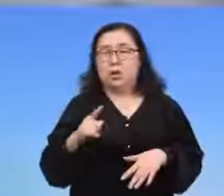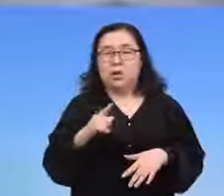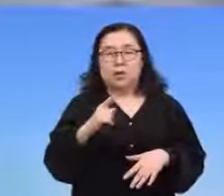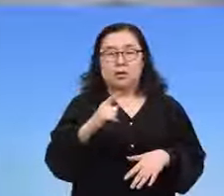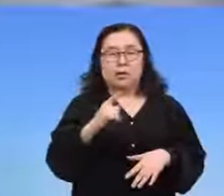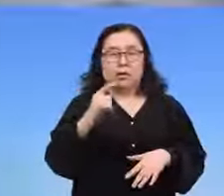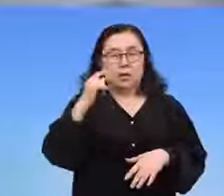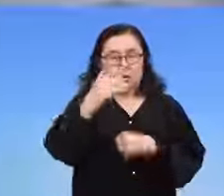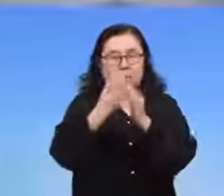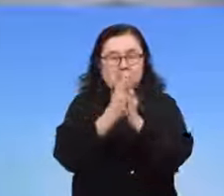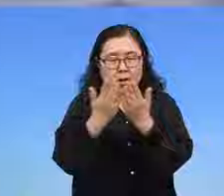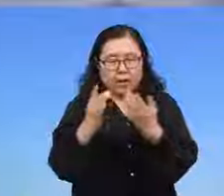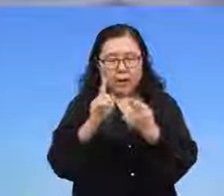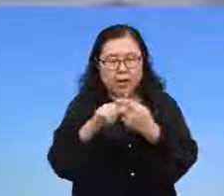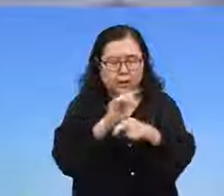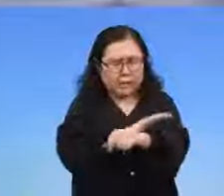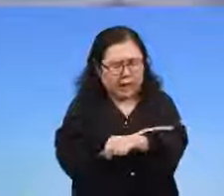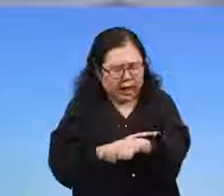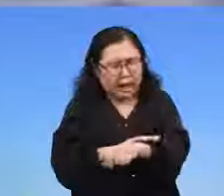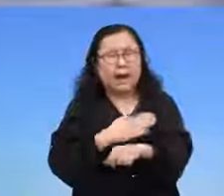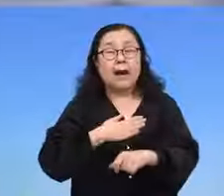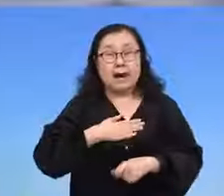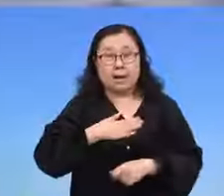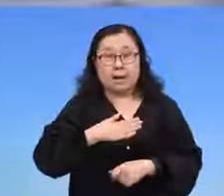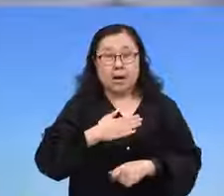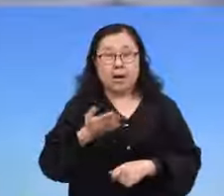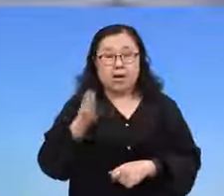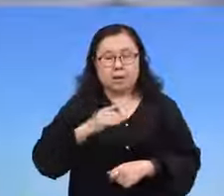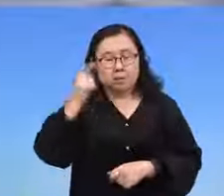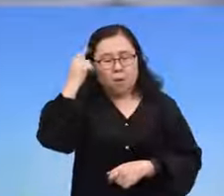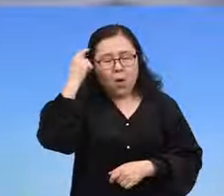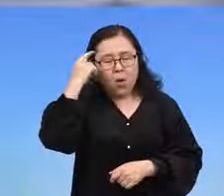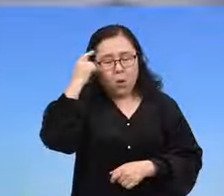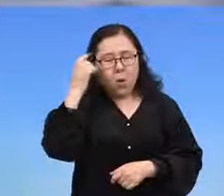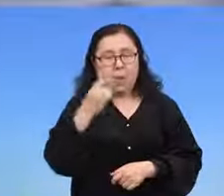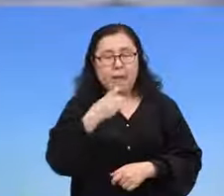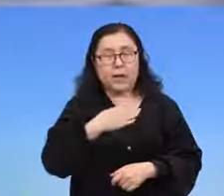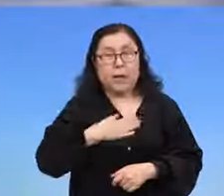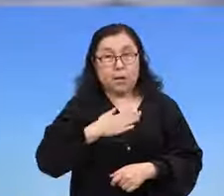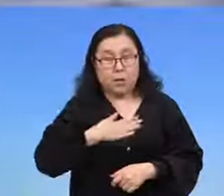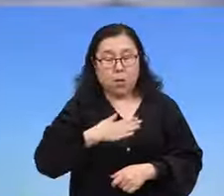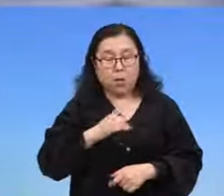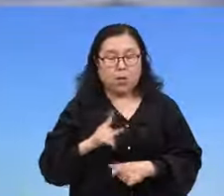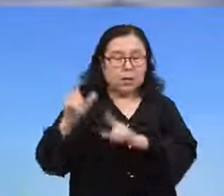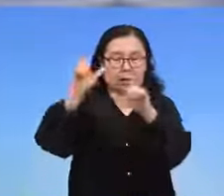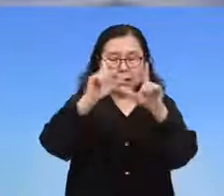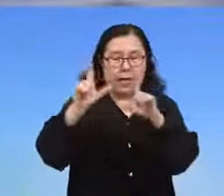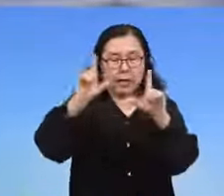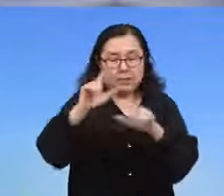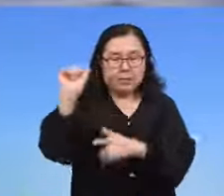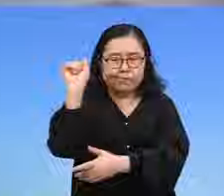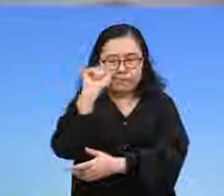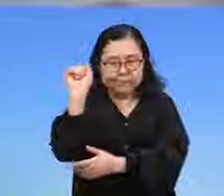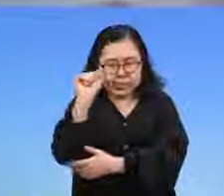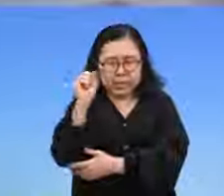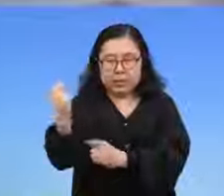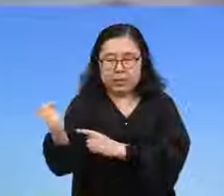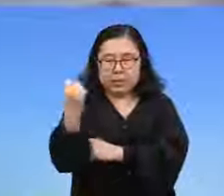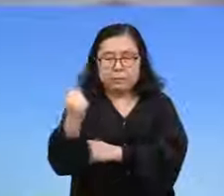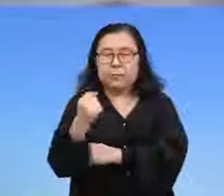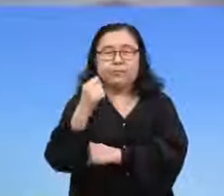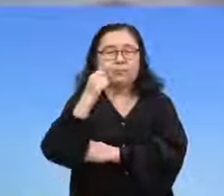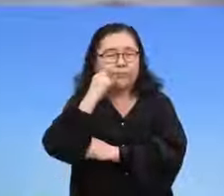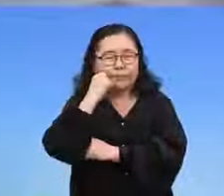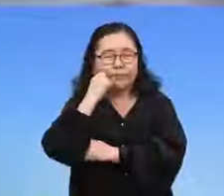이렇게 해박한 성경적인 지식을 갖고 있었지만 그것이 머리로만 작동이 되었지 그 삶을 움직이는 동력이